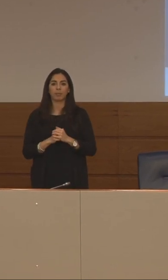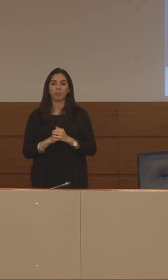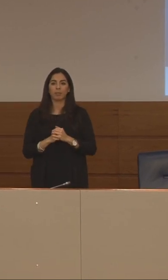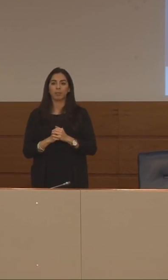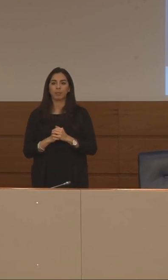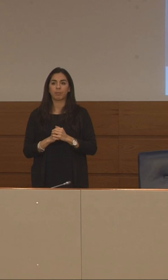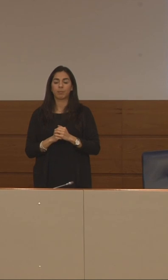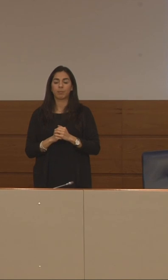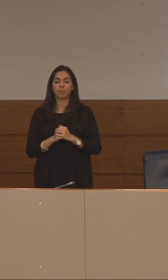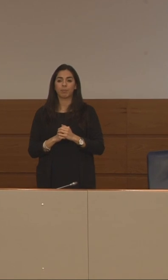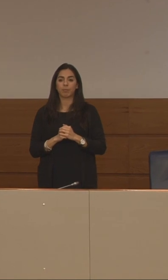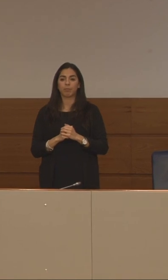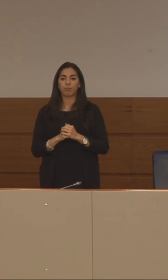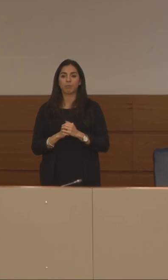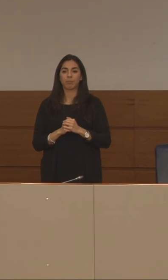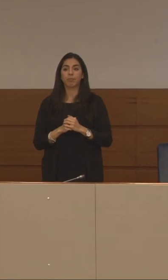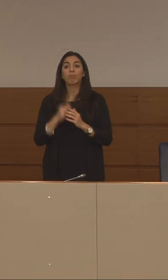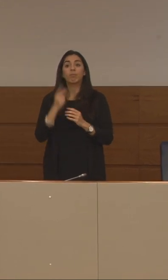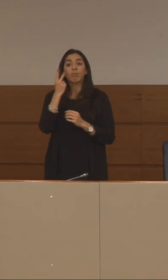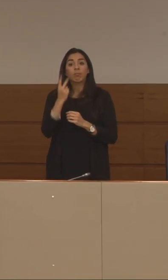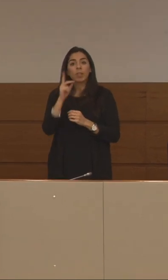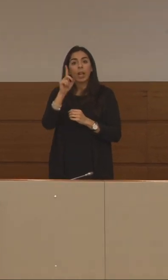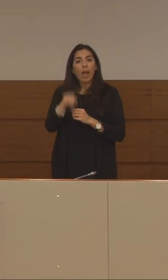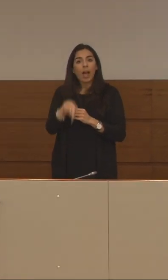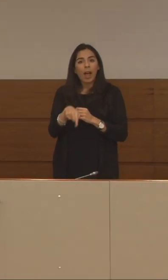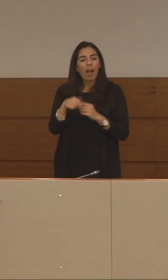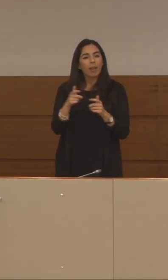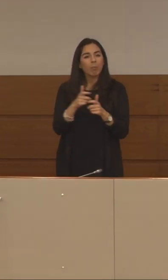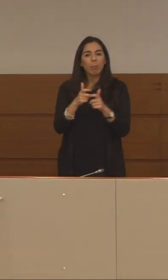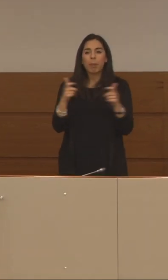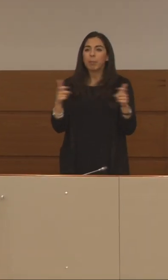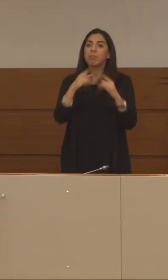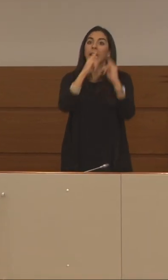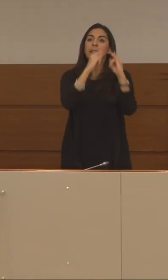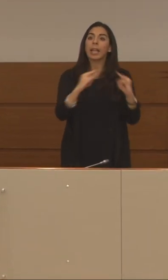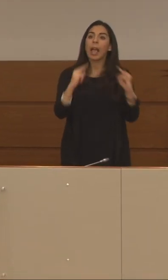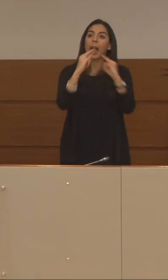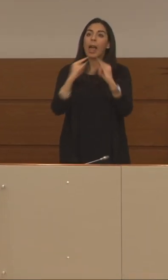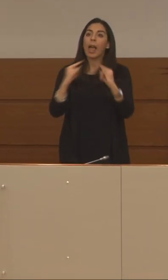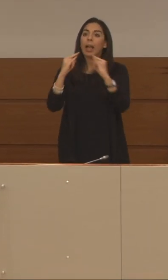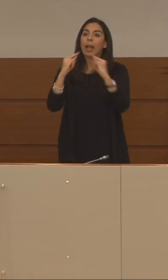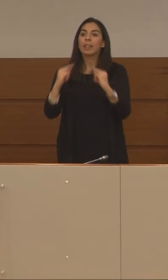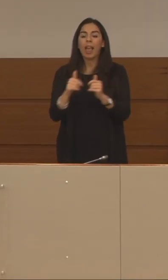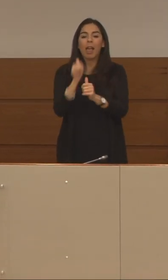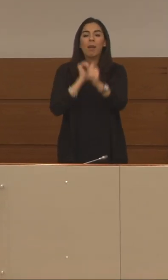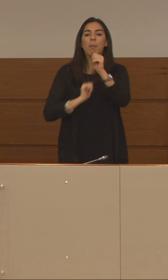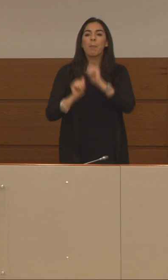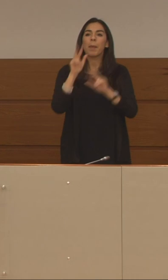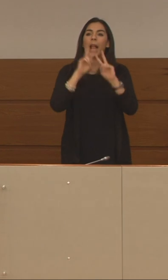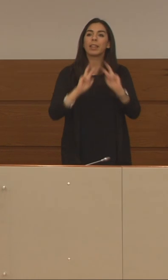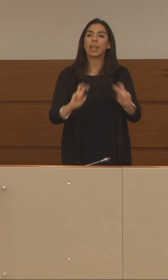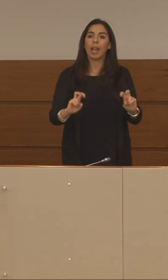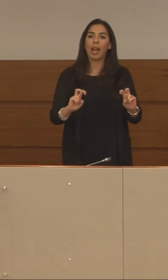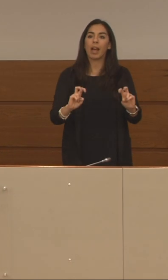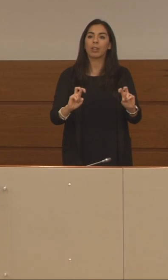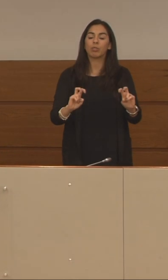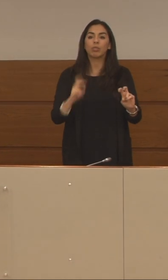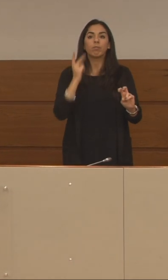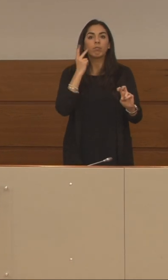abbiamo anche visto un incremento delle tende che abbiamo utilizzato per le strutture di pre trial siamo arrivati